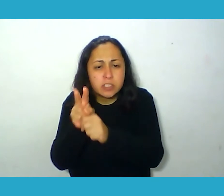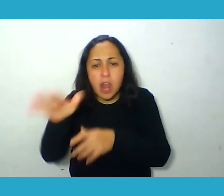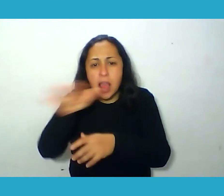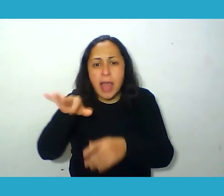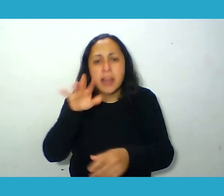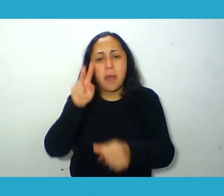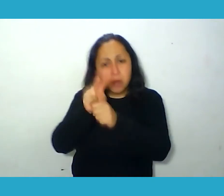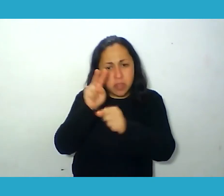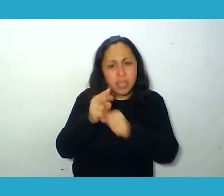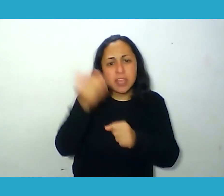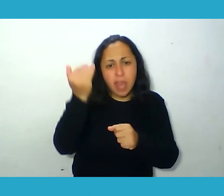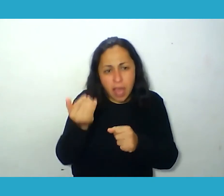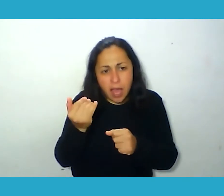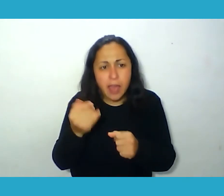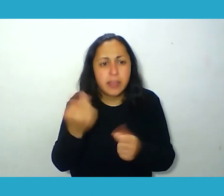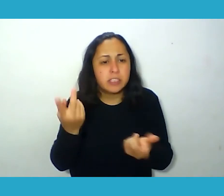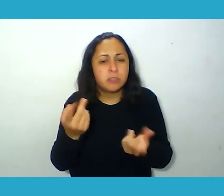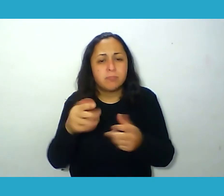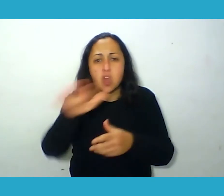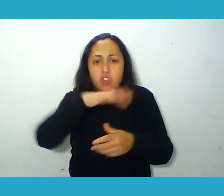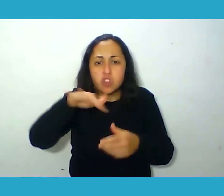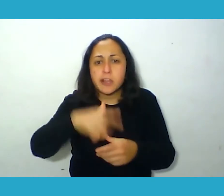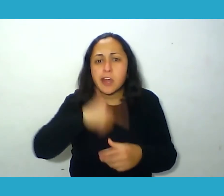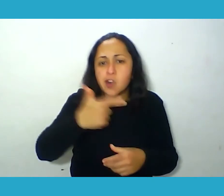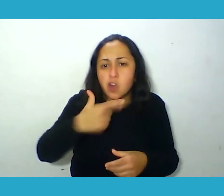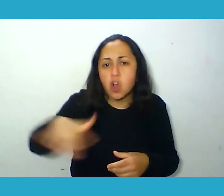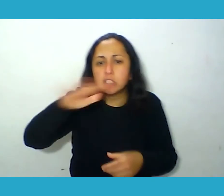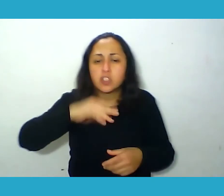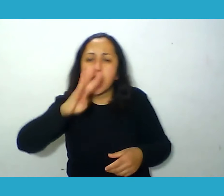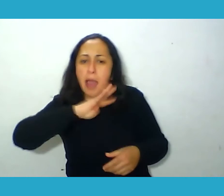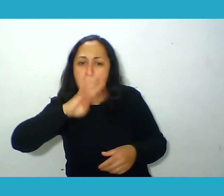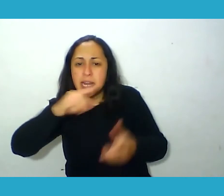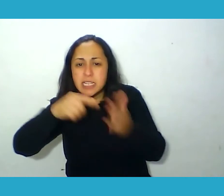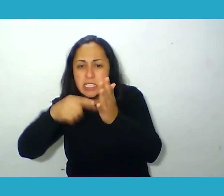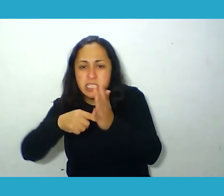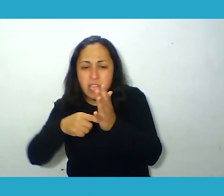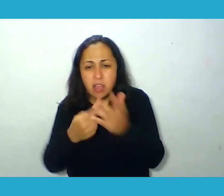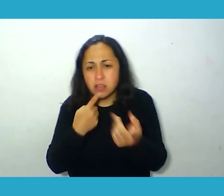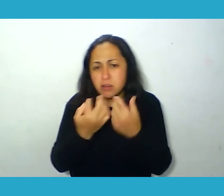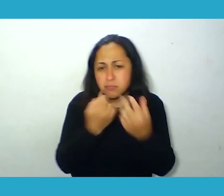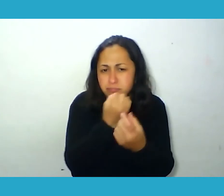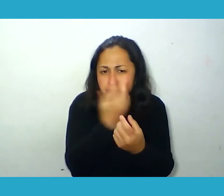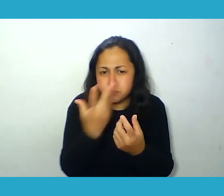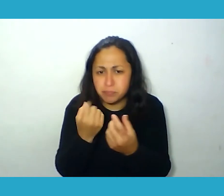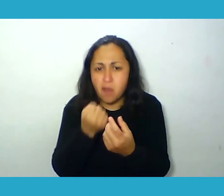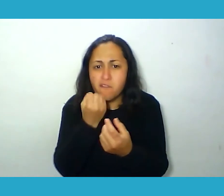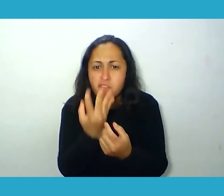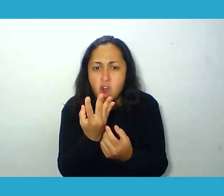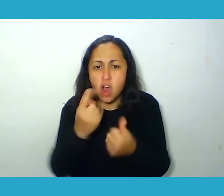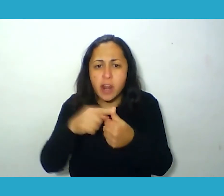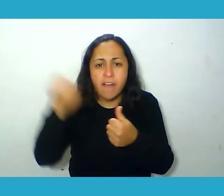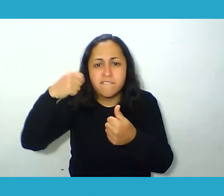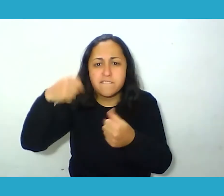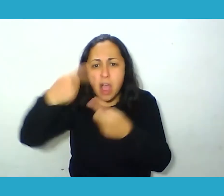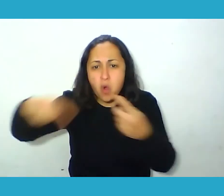áreas protegidas por las distintas jurisdicciones, que en zonas rojas y amarillas se olvidaron de relevar mucha flora y fauna